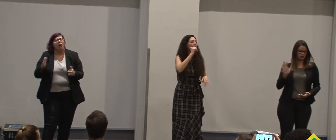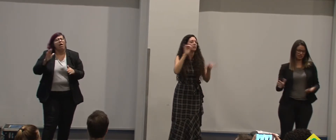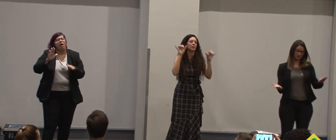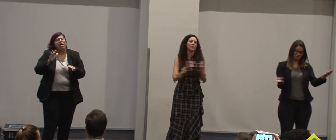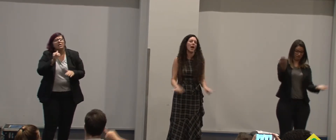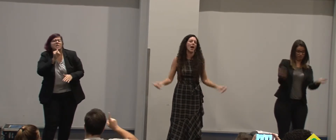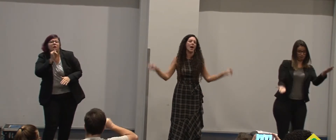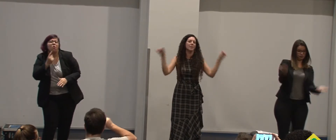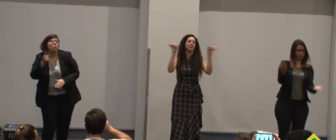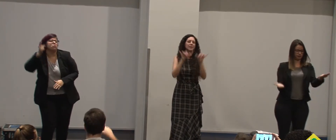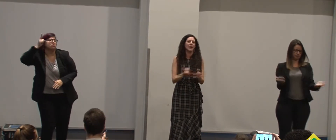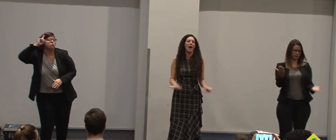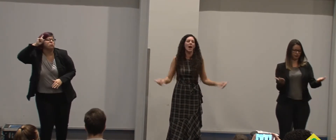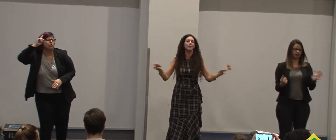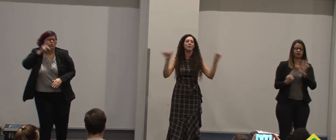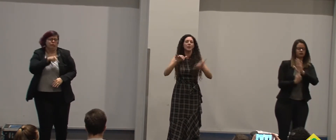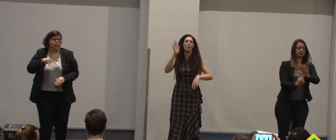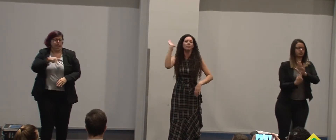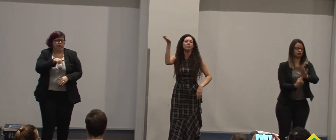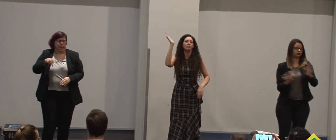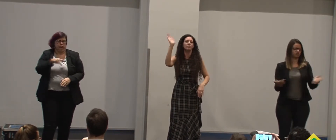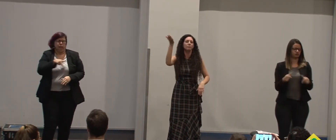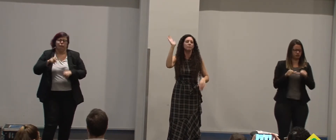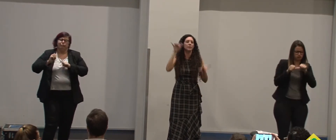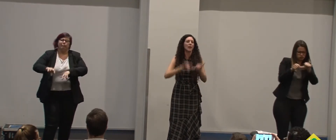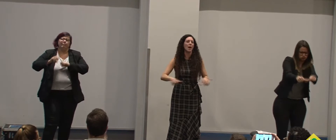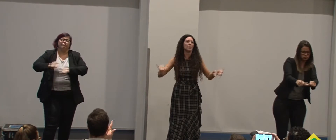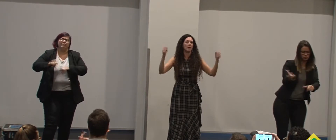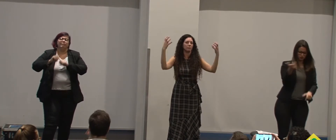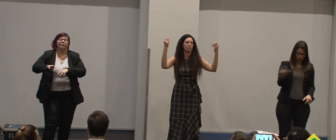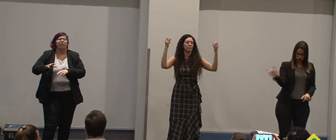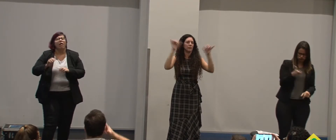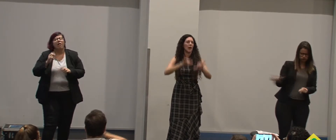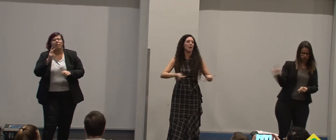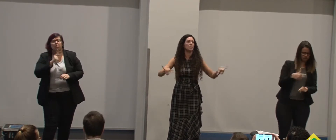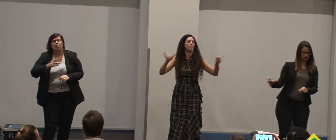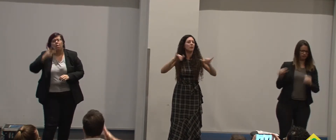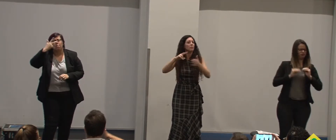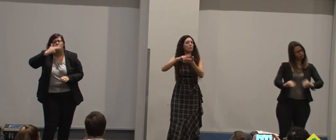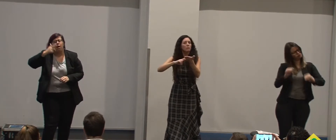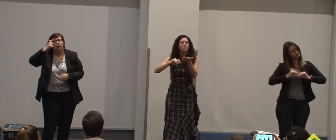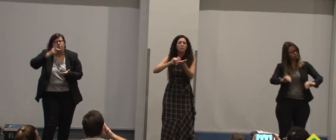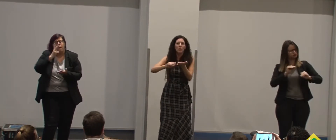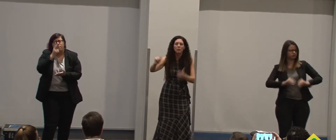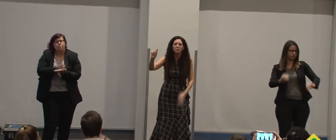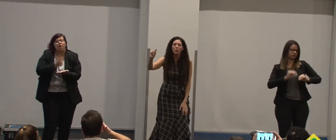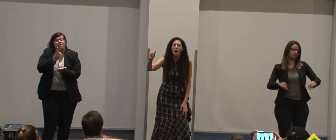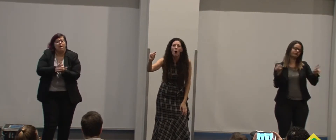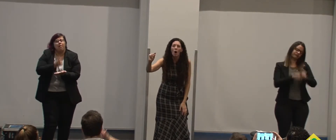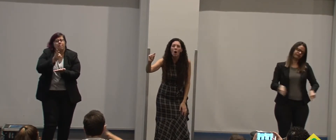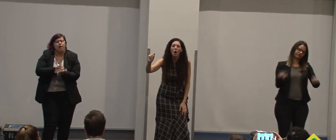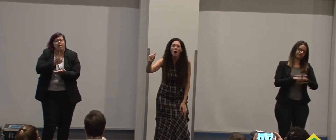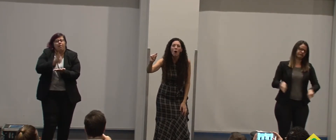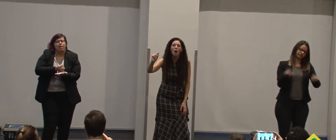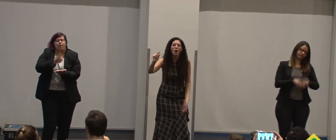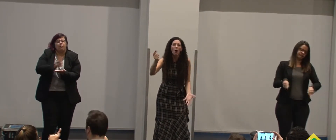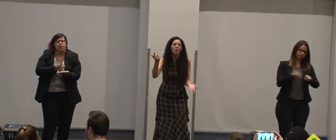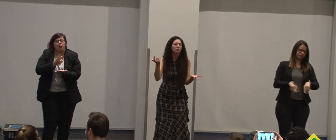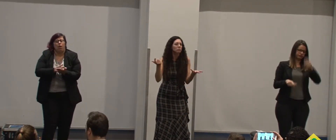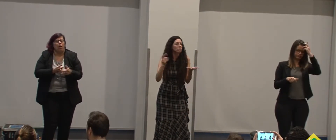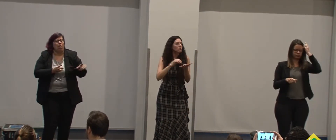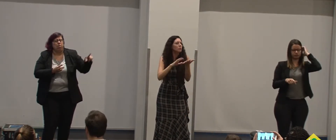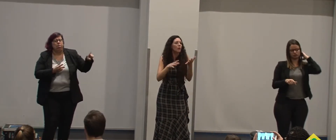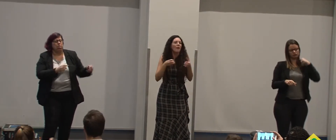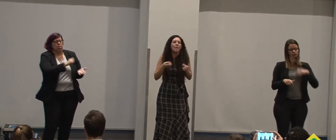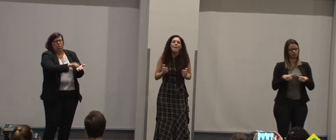Esses quadros aqui mostrados, eles mostram que não é a mesma forma, todos os dias, o mesmo registro